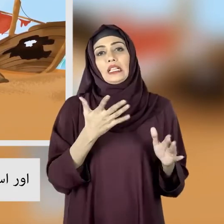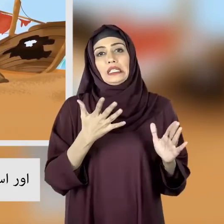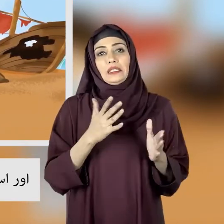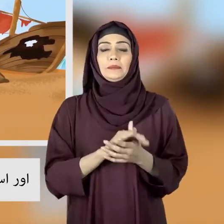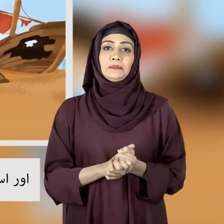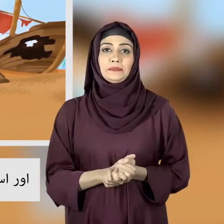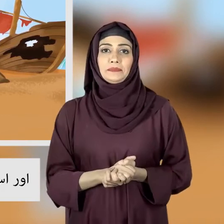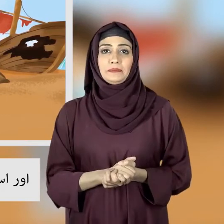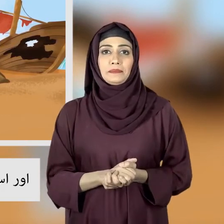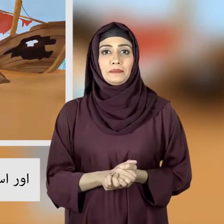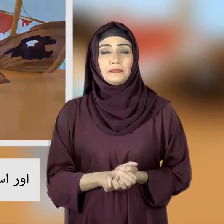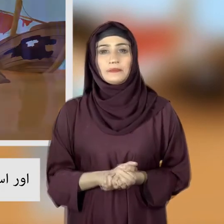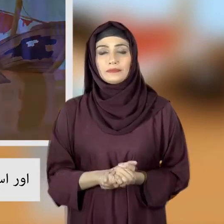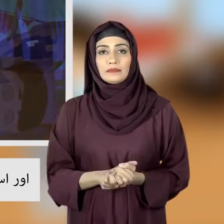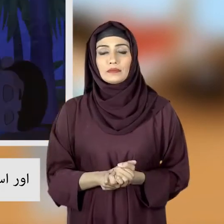گی۔